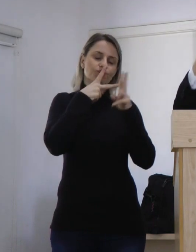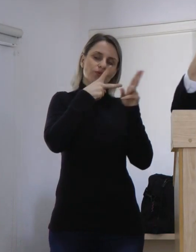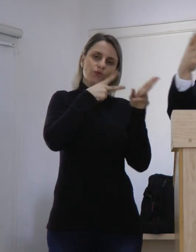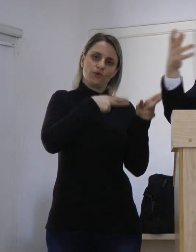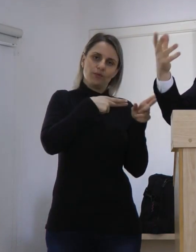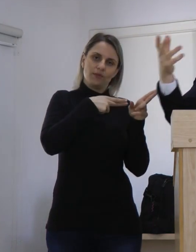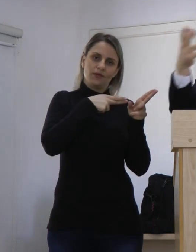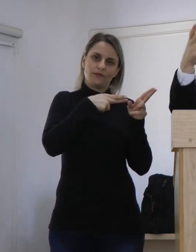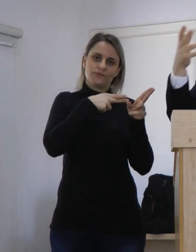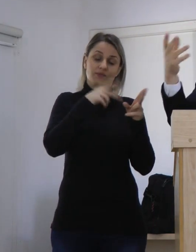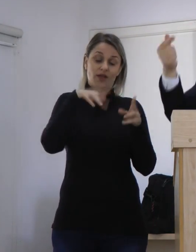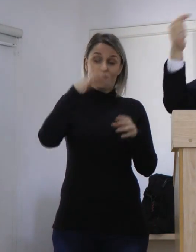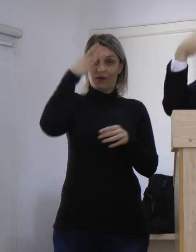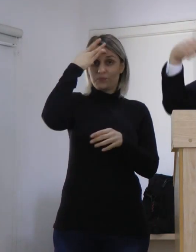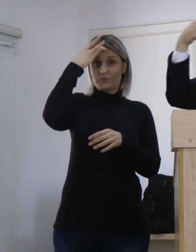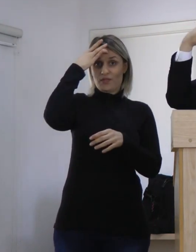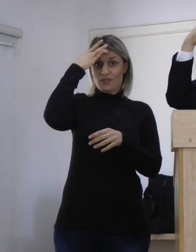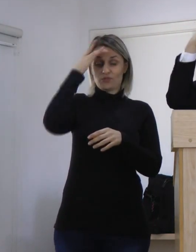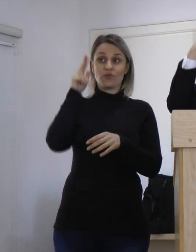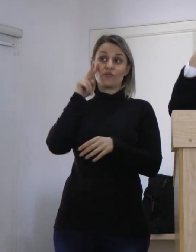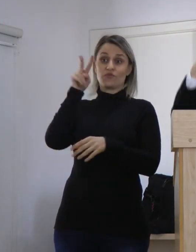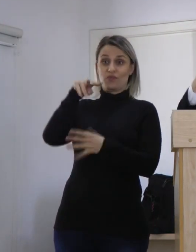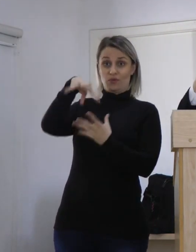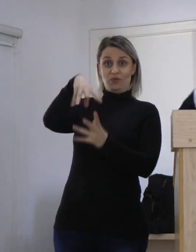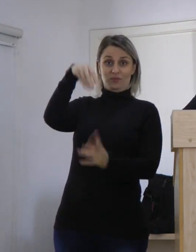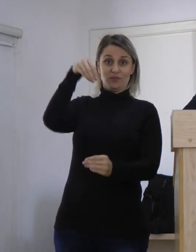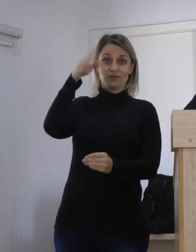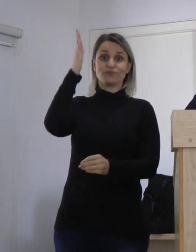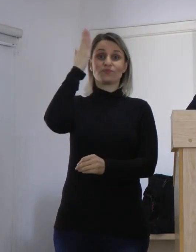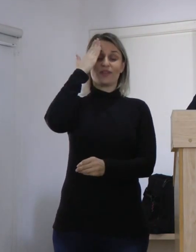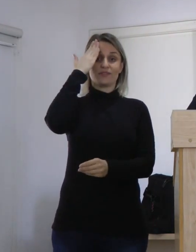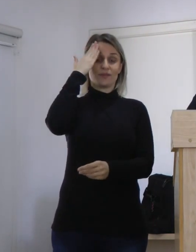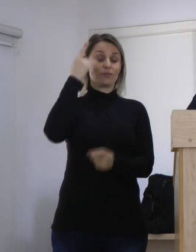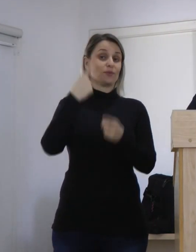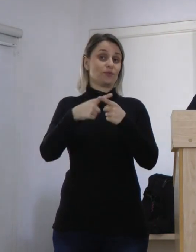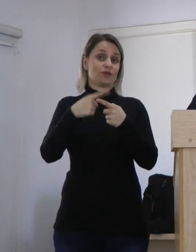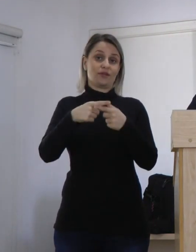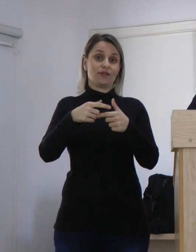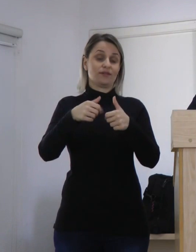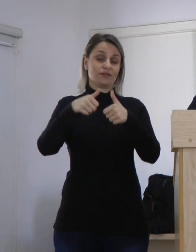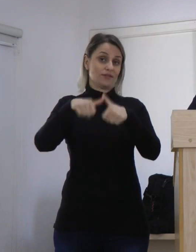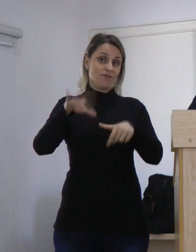ele era médium, via os espíritos, sabia porque estava passando por aquela expiação.